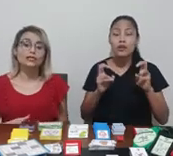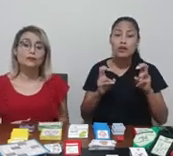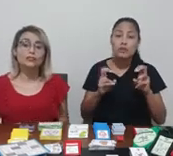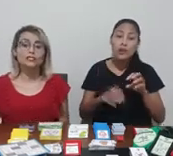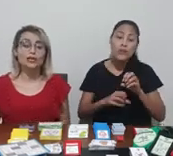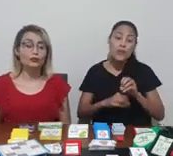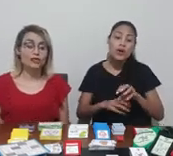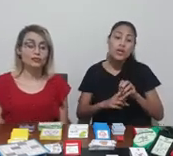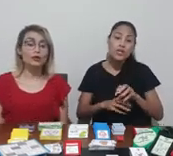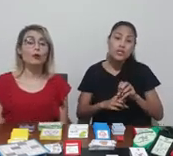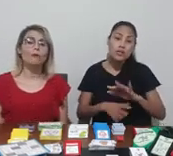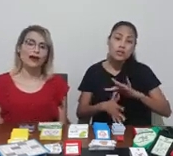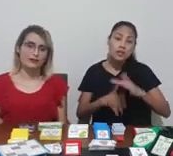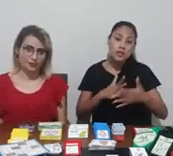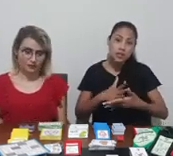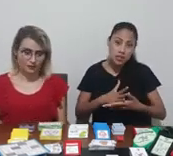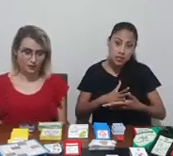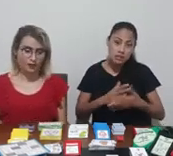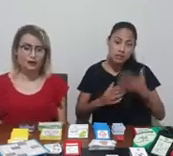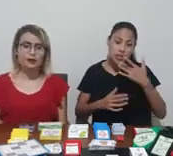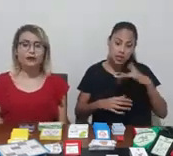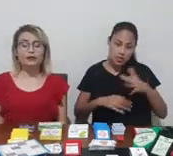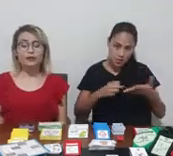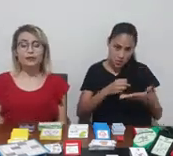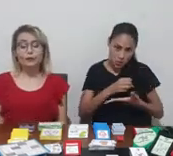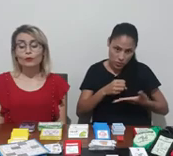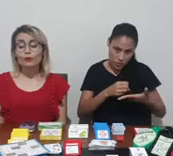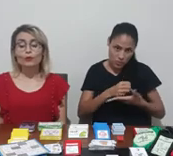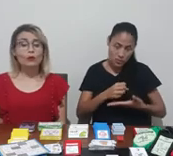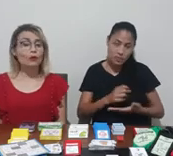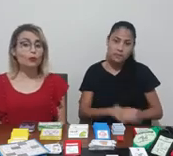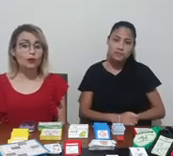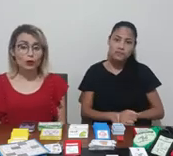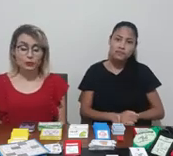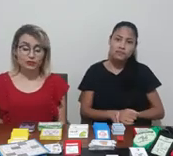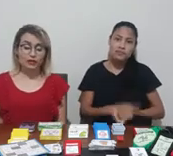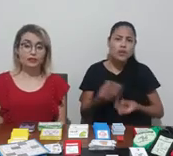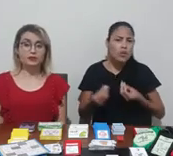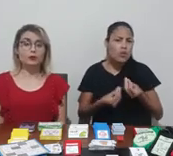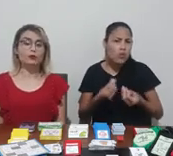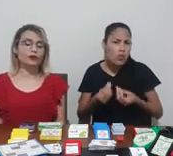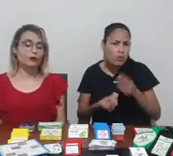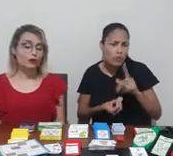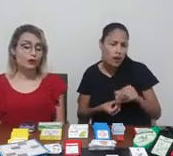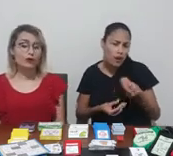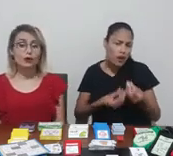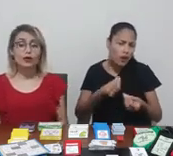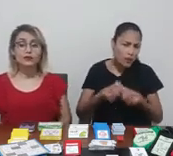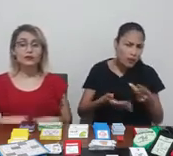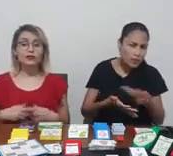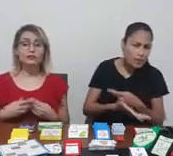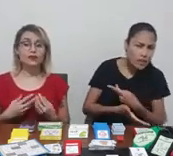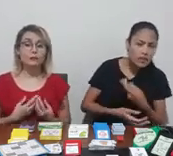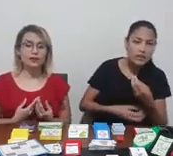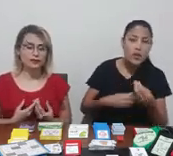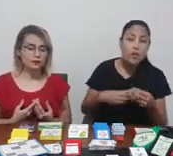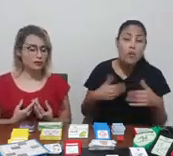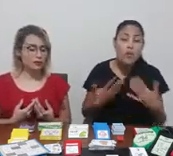de Libras na educação básica, tá? Então, como ele acontece, como ele ocorre e quais foram